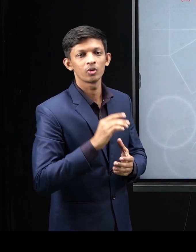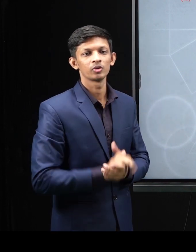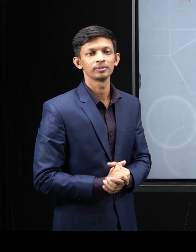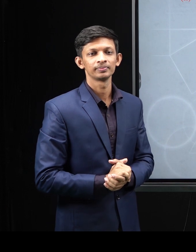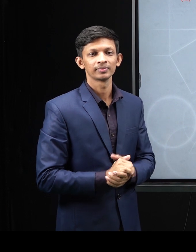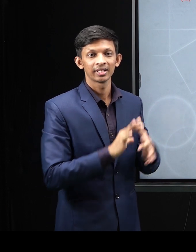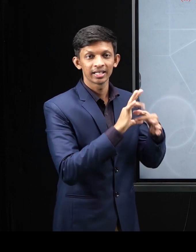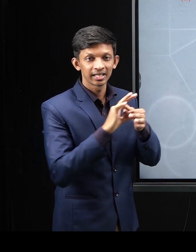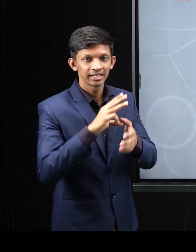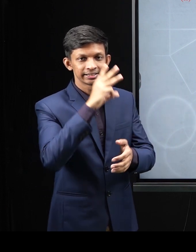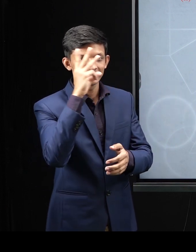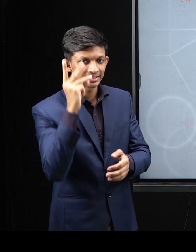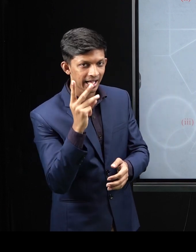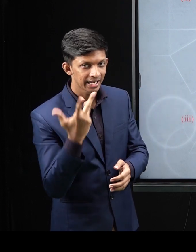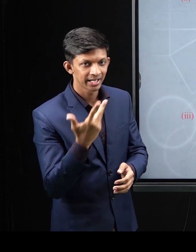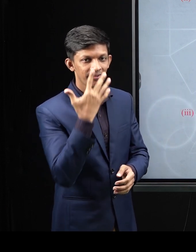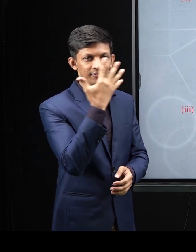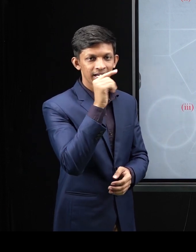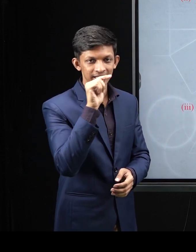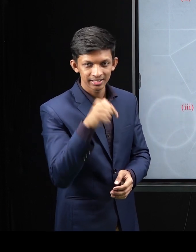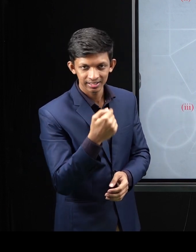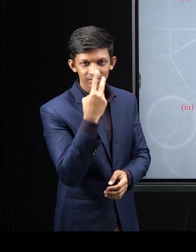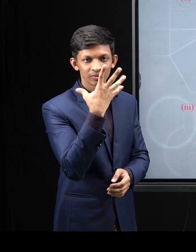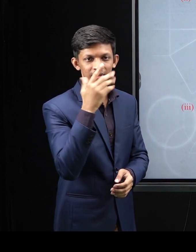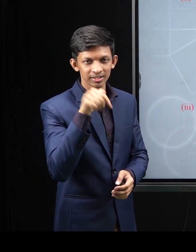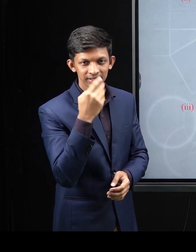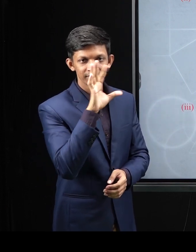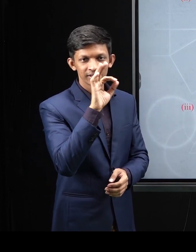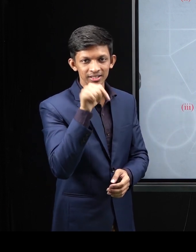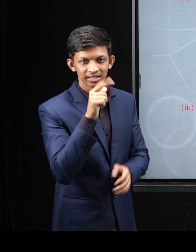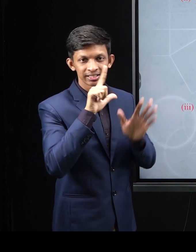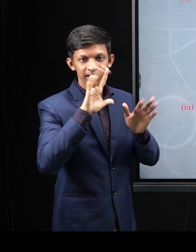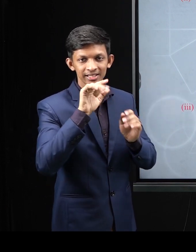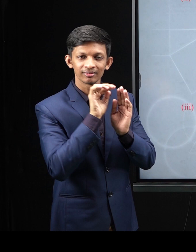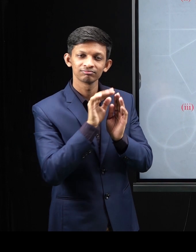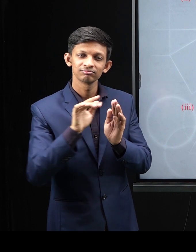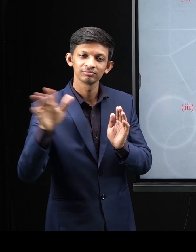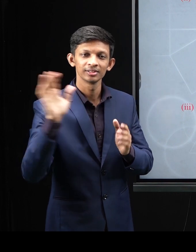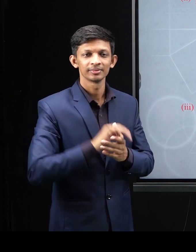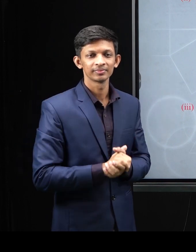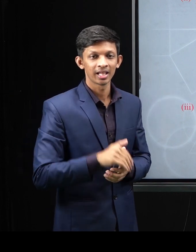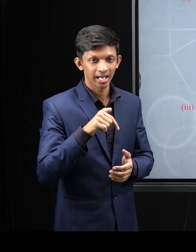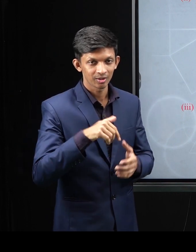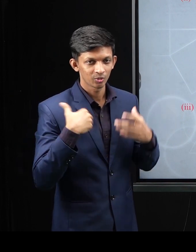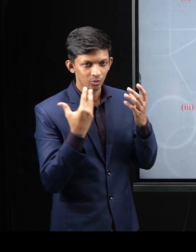జామితీయ పురోగమనం. 3, 5, 25, 50, 75 అండ్ సో ఆన్.